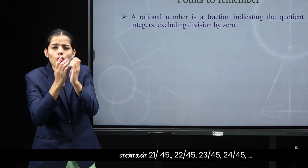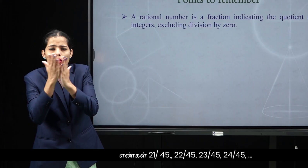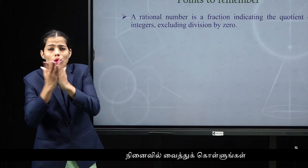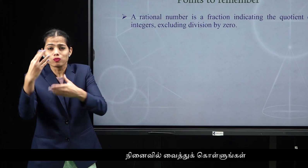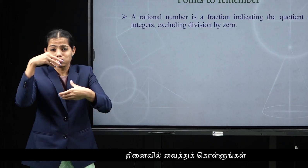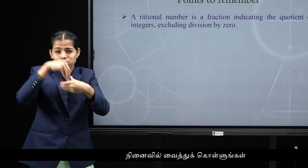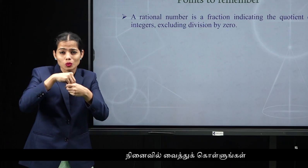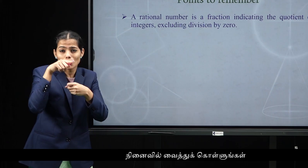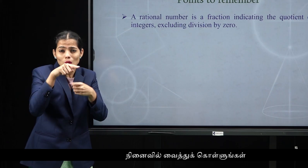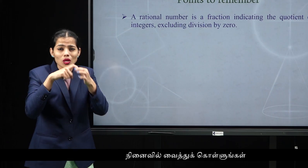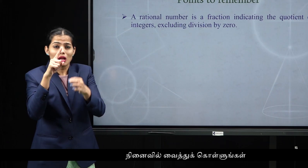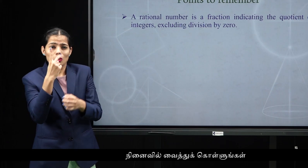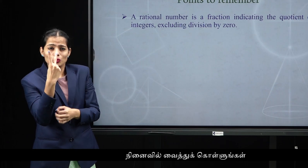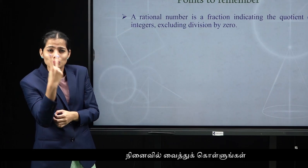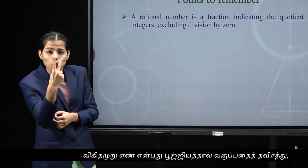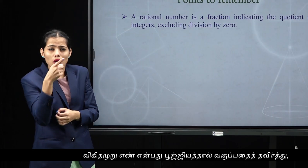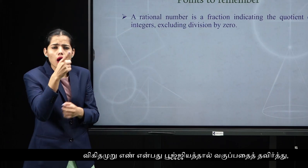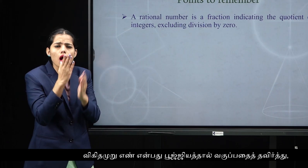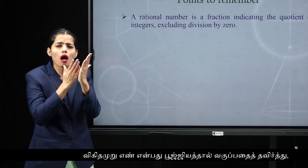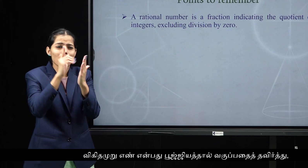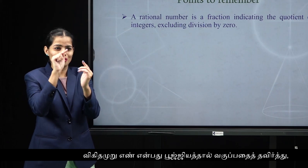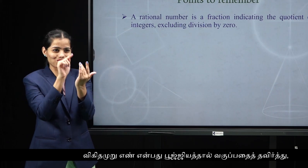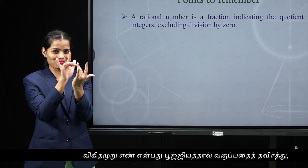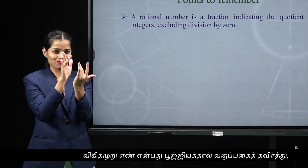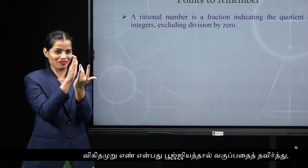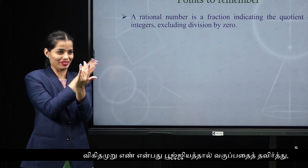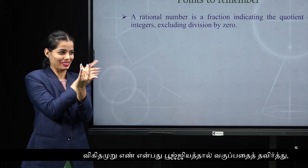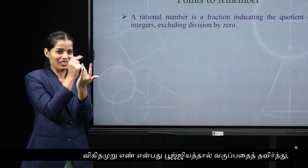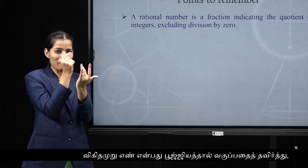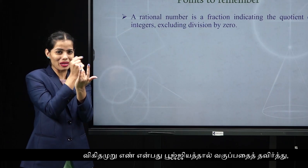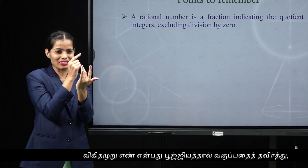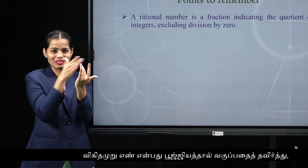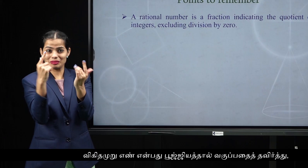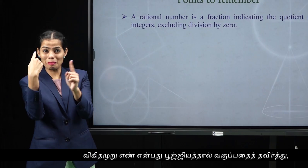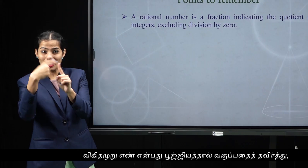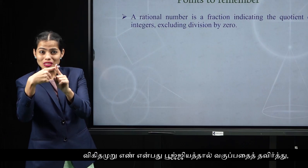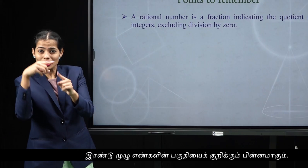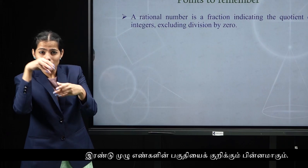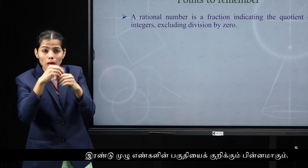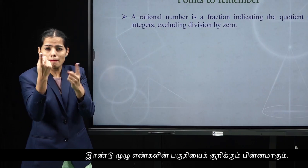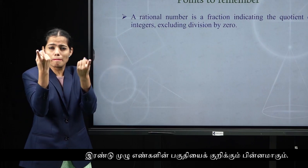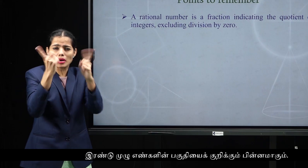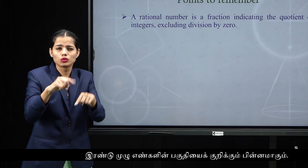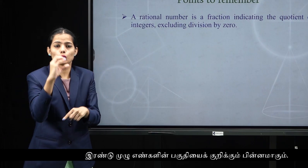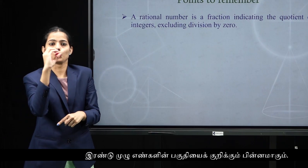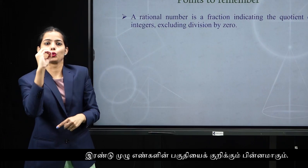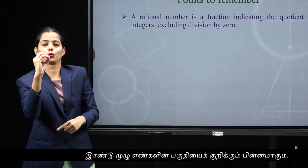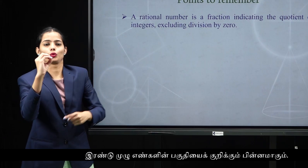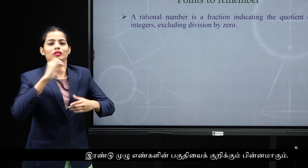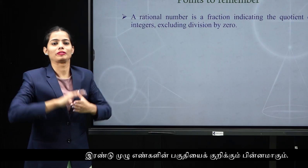24/45. நினைவில் வைத்துக் கொள்ளுங்கள், விகிதமுறு எண் என்பது பூஜ்ஜியத்தால் வகுப்பதைத் தவிர்த்து 2 முழு எண்களின் பகுதியை